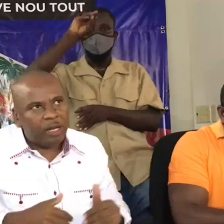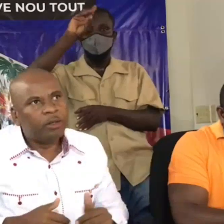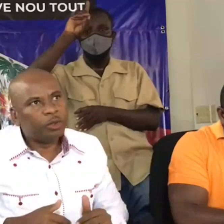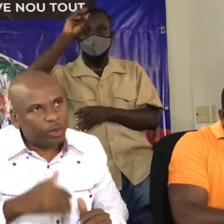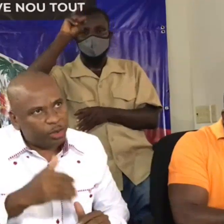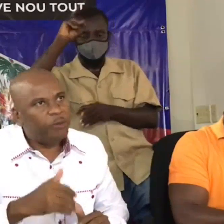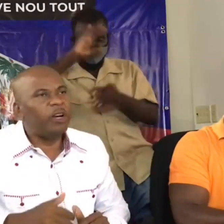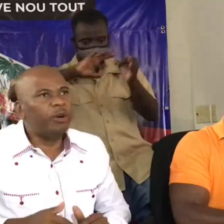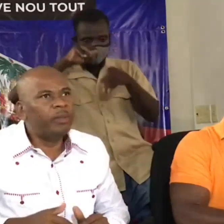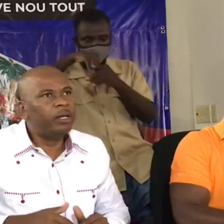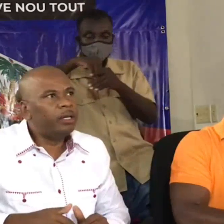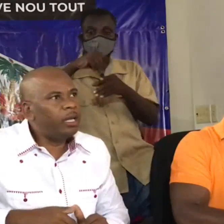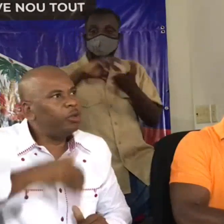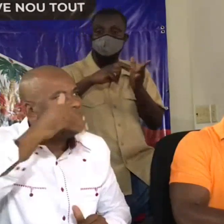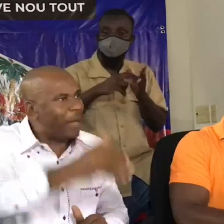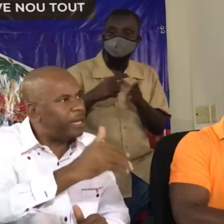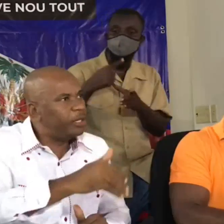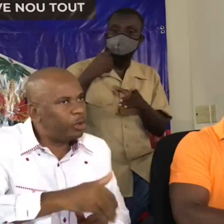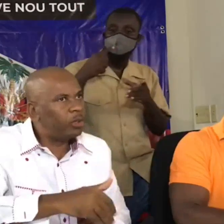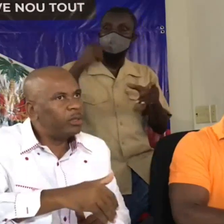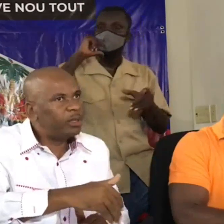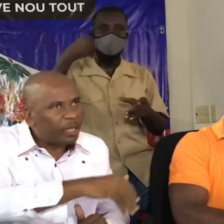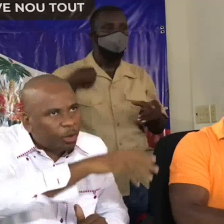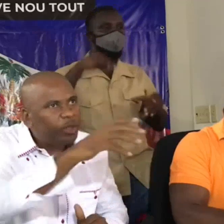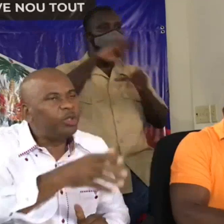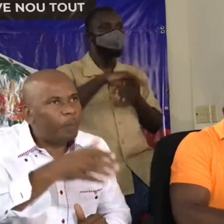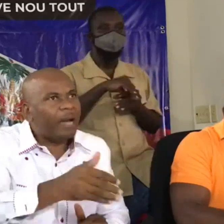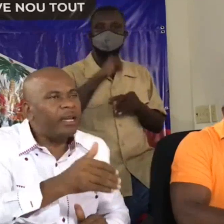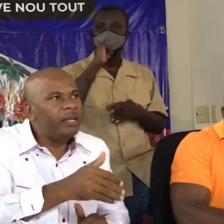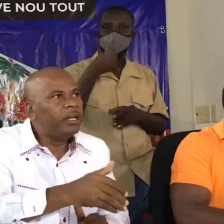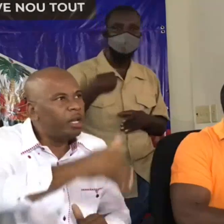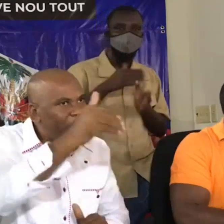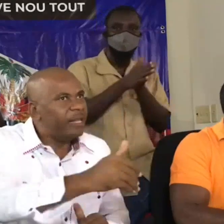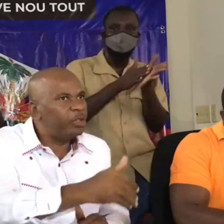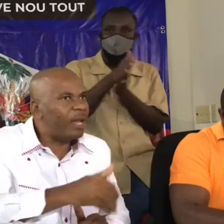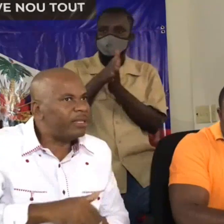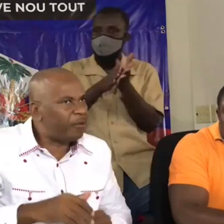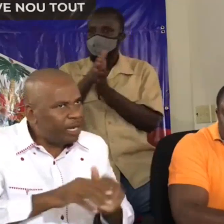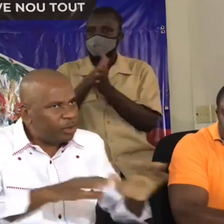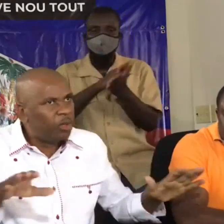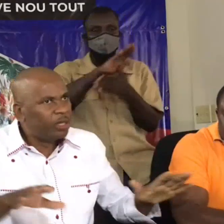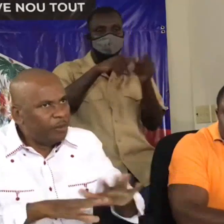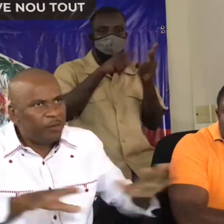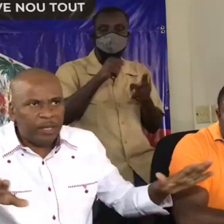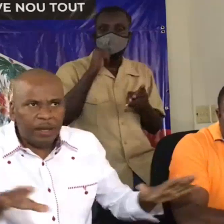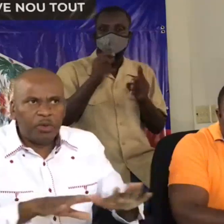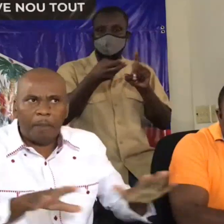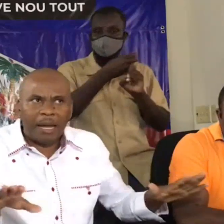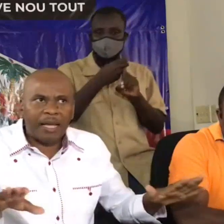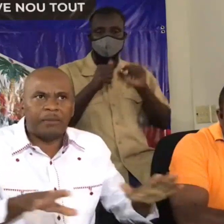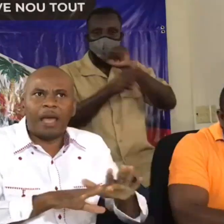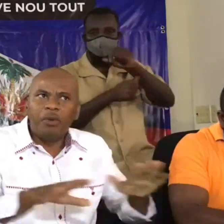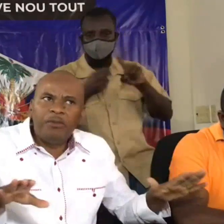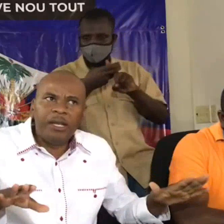à Jovenel sous question référendum, non? Et nous pas dans l'élection sans que les conditions pas réunies et nous pas dans l'élection année. Ça a fait l'élection 2021, nous